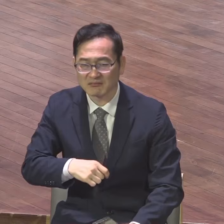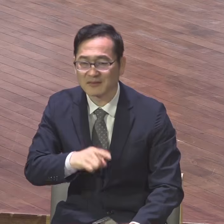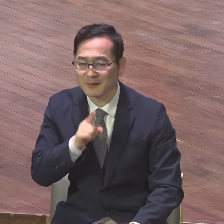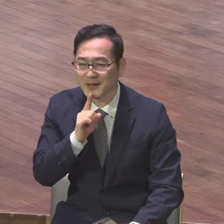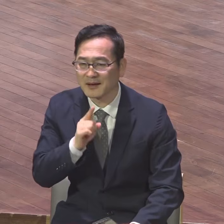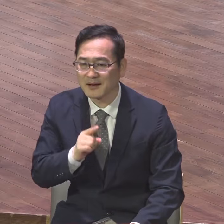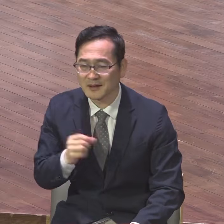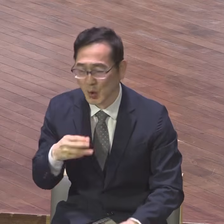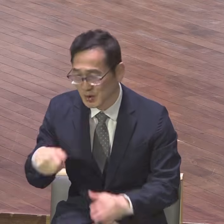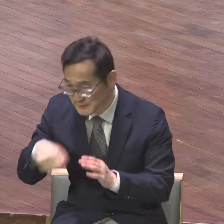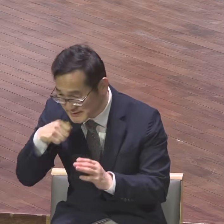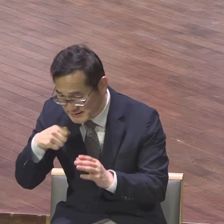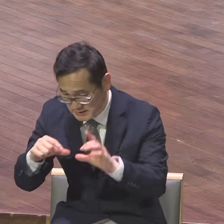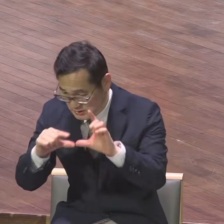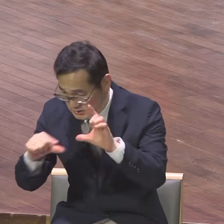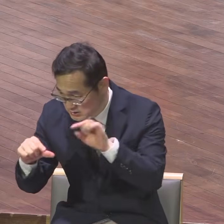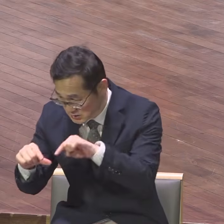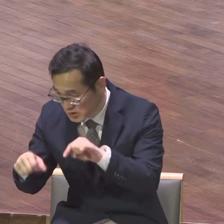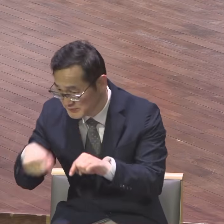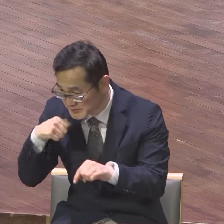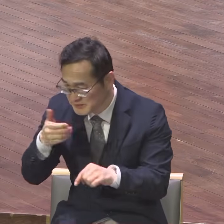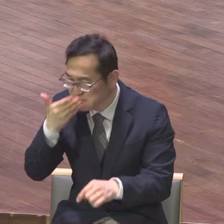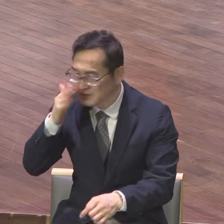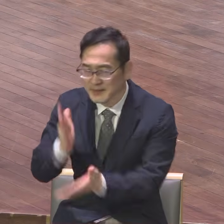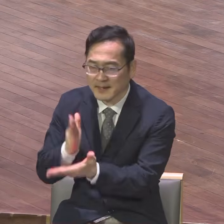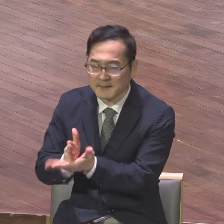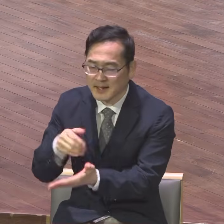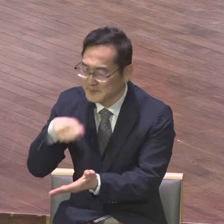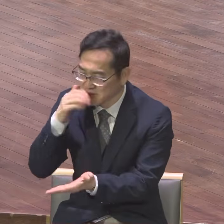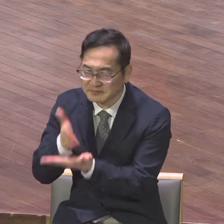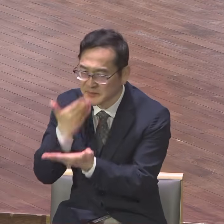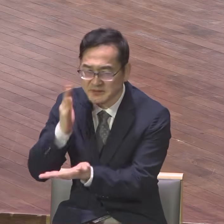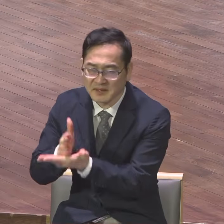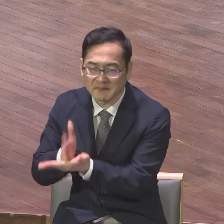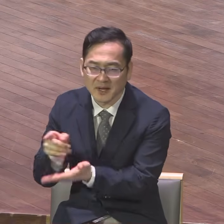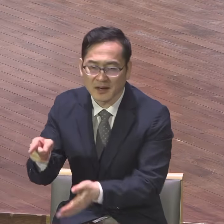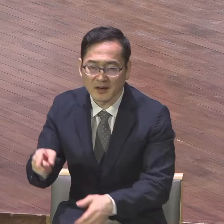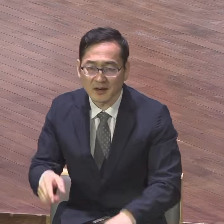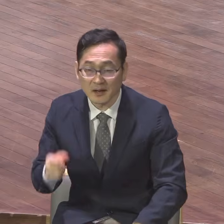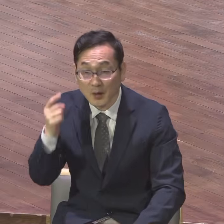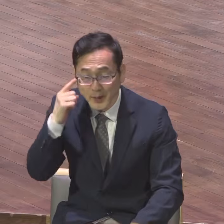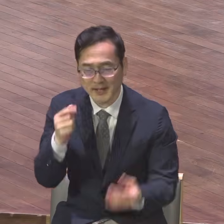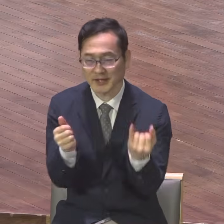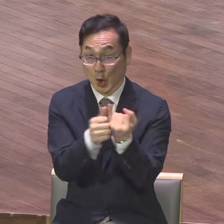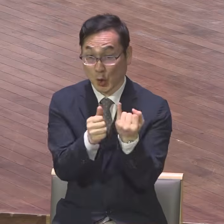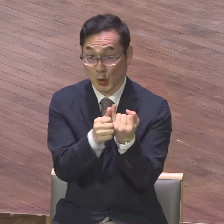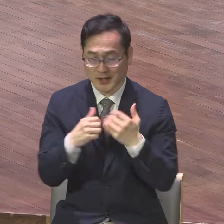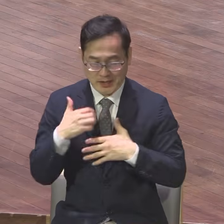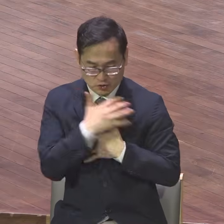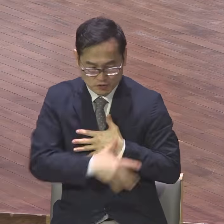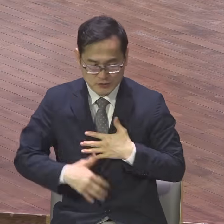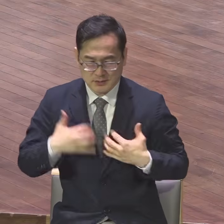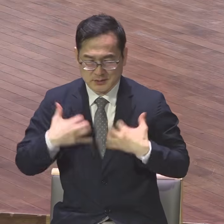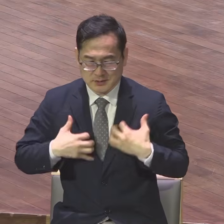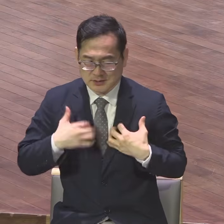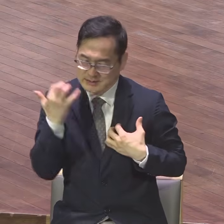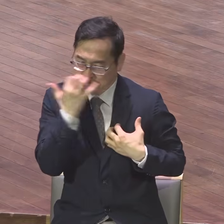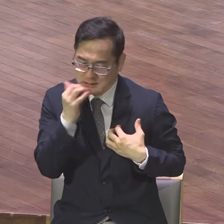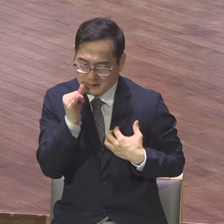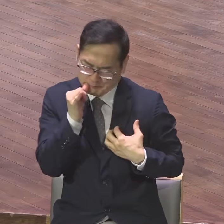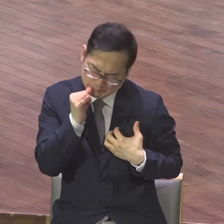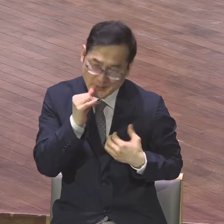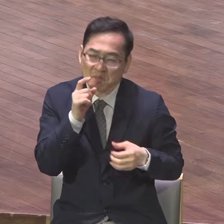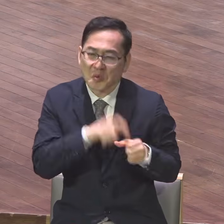그리고 특정 음식은 먹지 말라라고 강조했습니다. 왜냐? 결혼은 육체적 쾌락을 쫓는